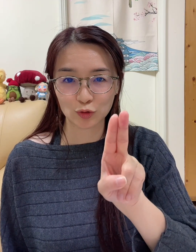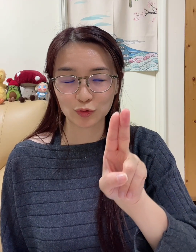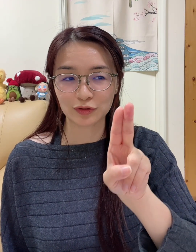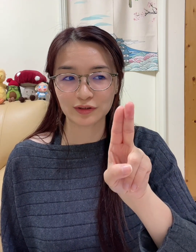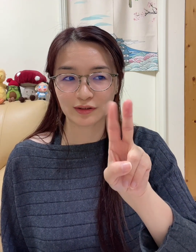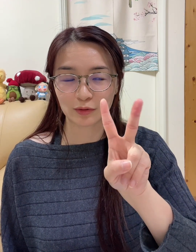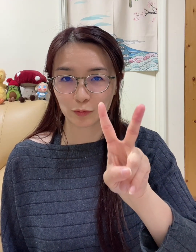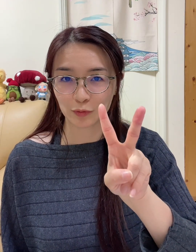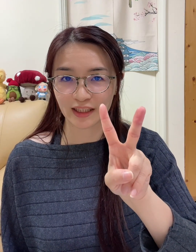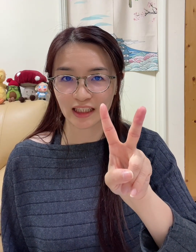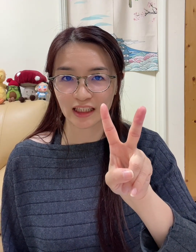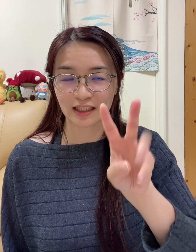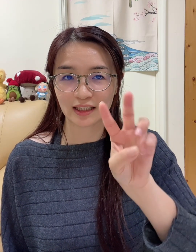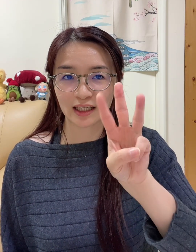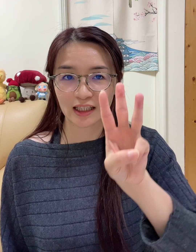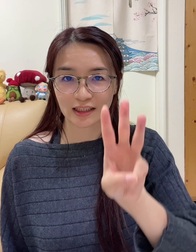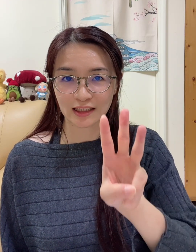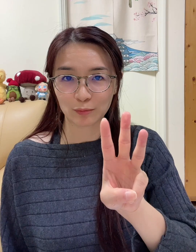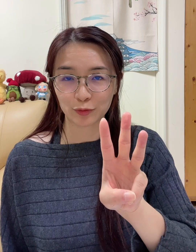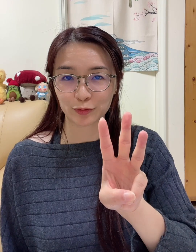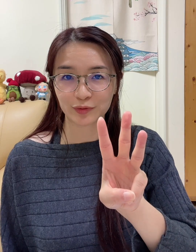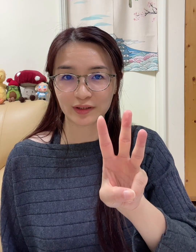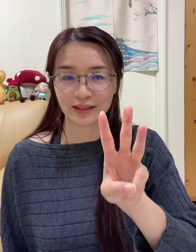U V W